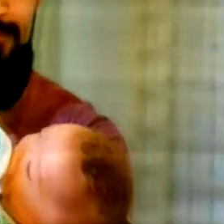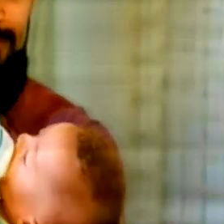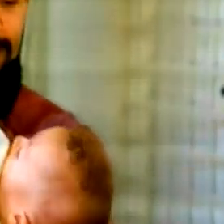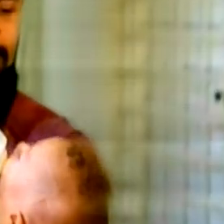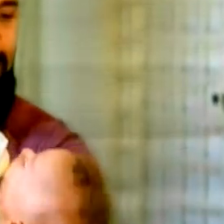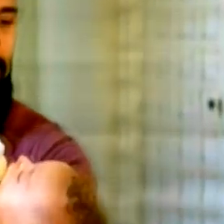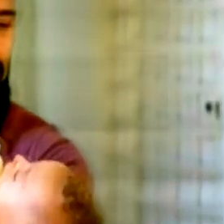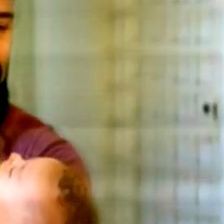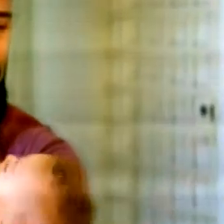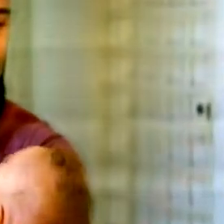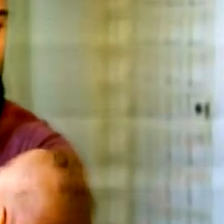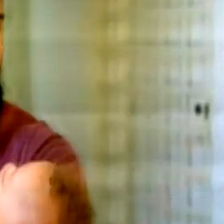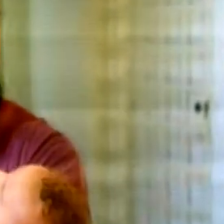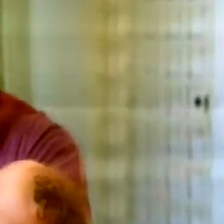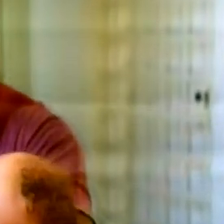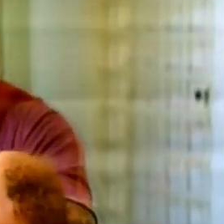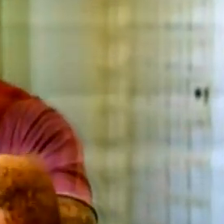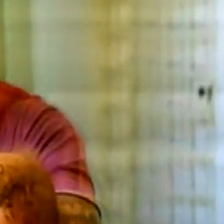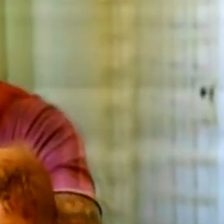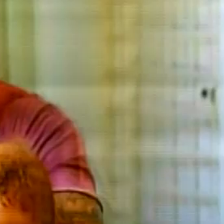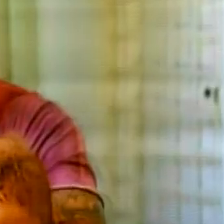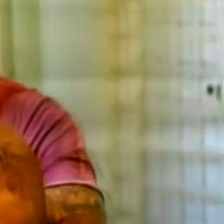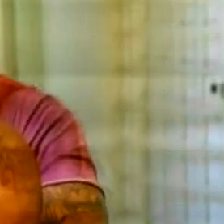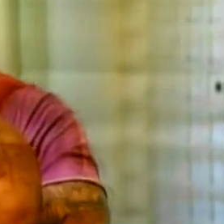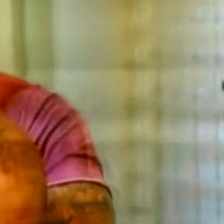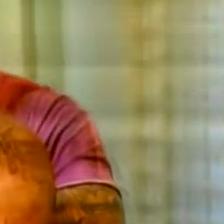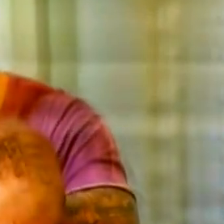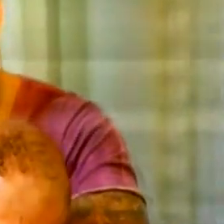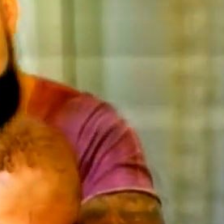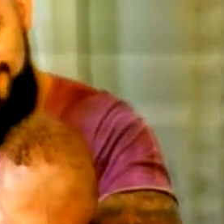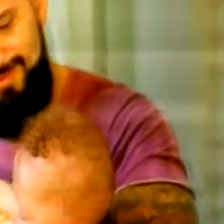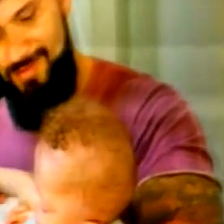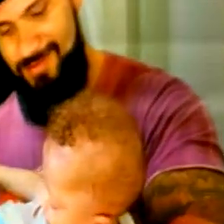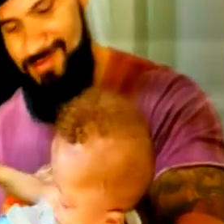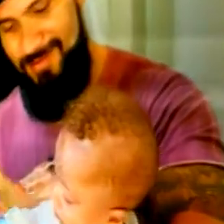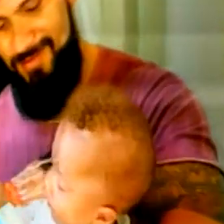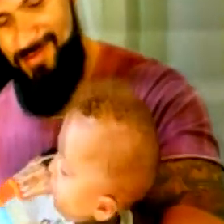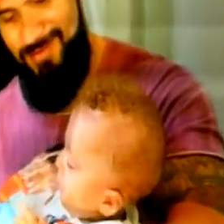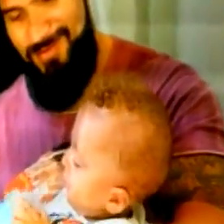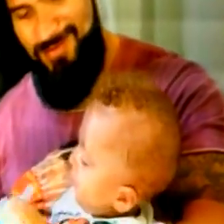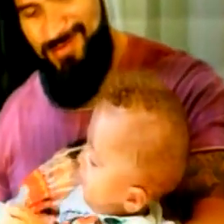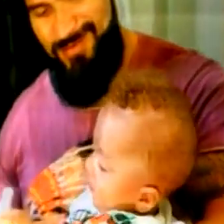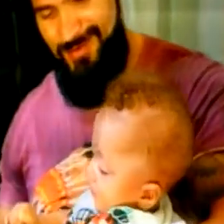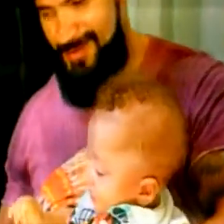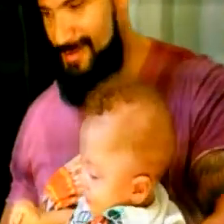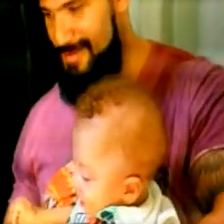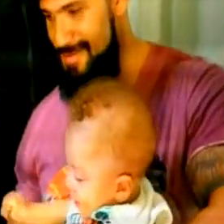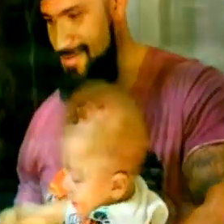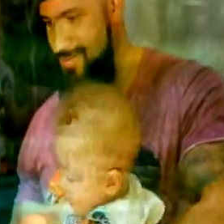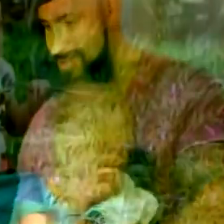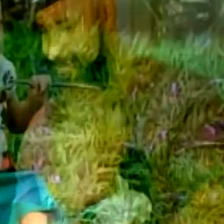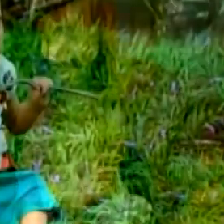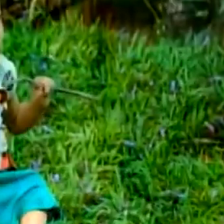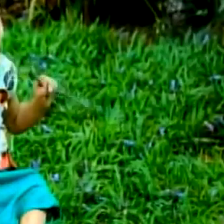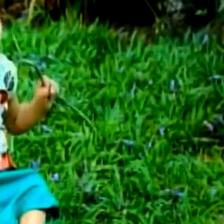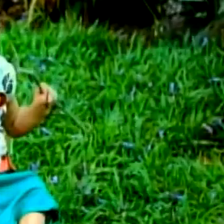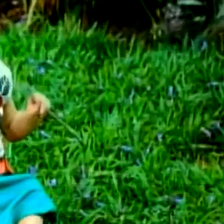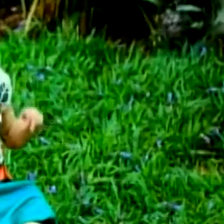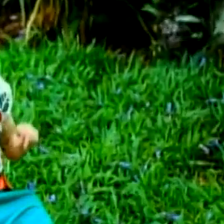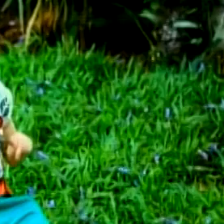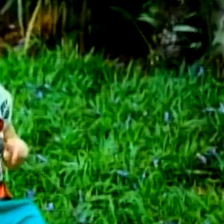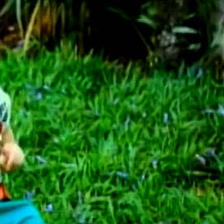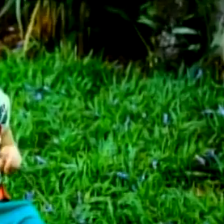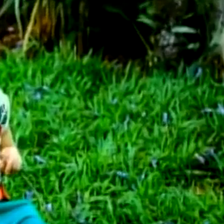nem feminino, a gente não pode preencher todos os campos da certidão de